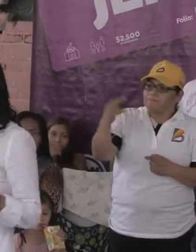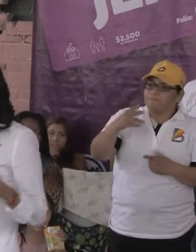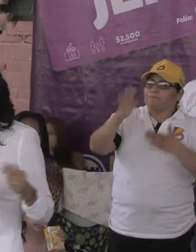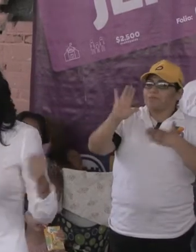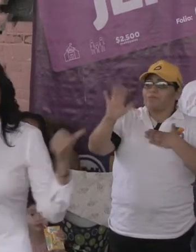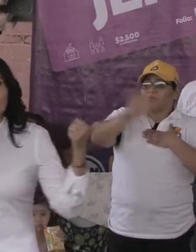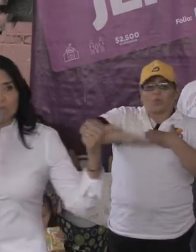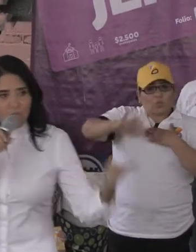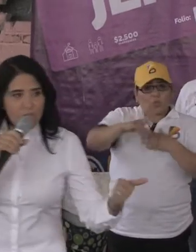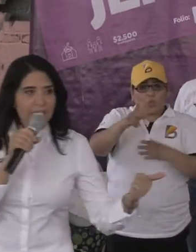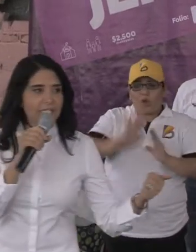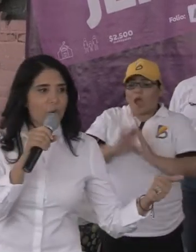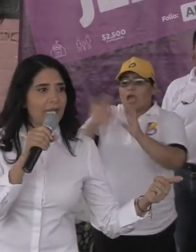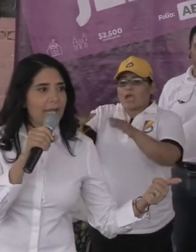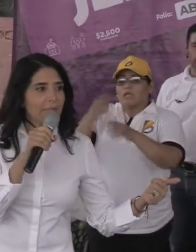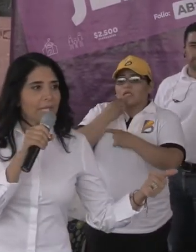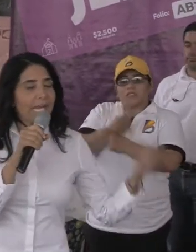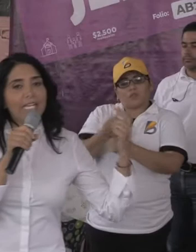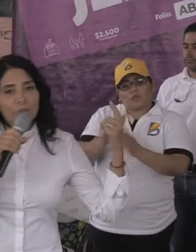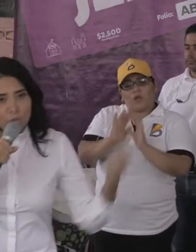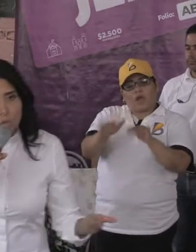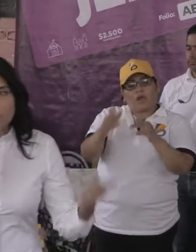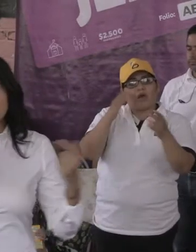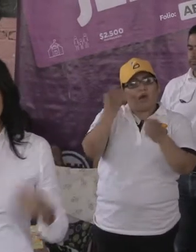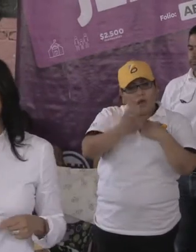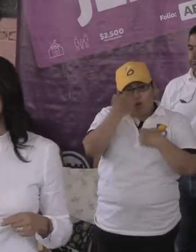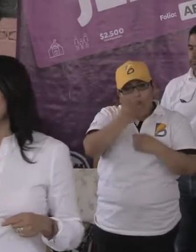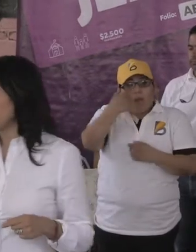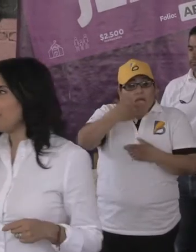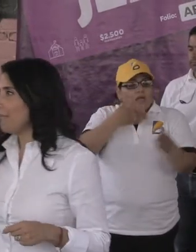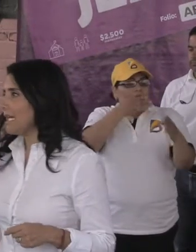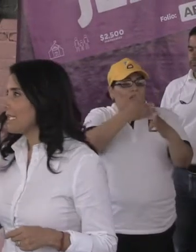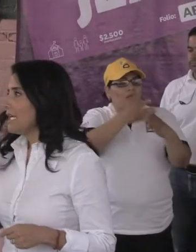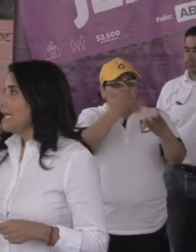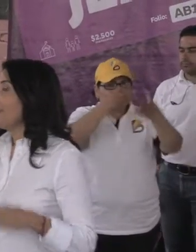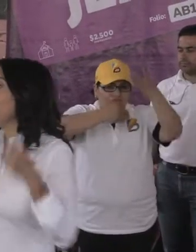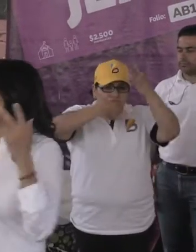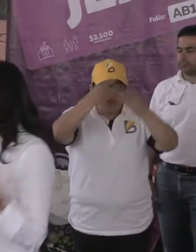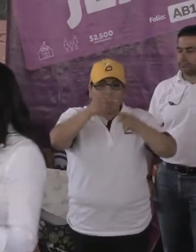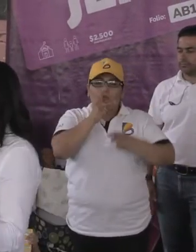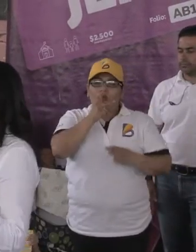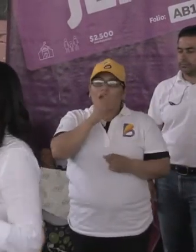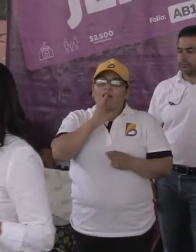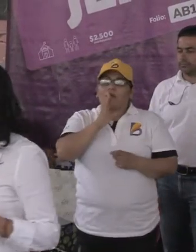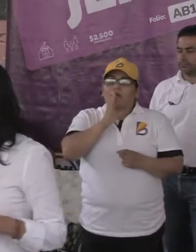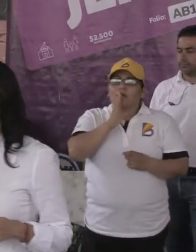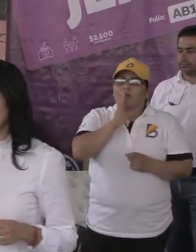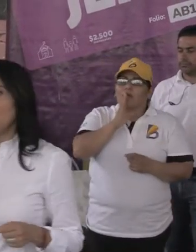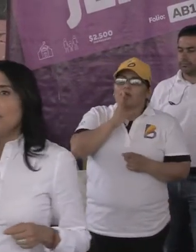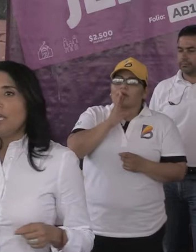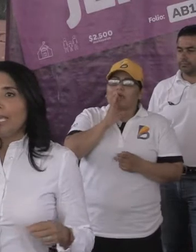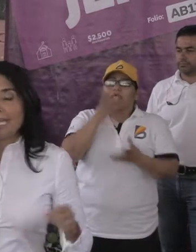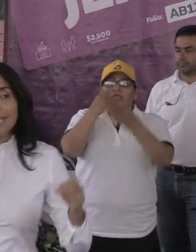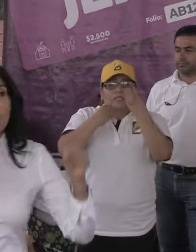se comprometan a mandar a los hijos a la escuela, a ir a los cursos para papás, para mamás, que vayan a los cursos de